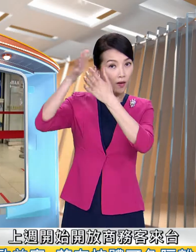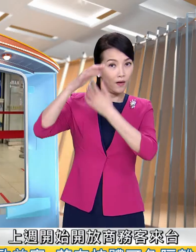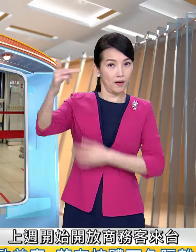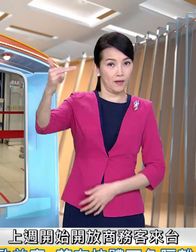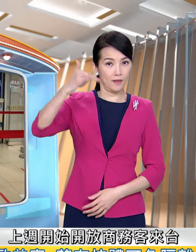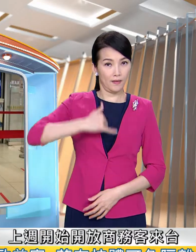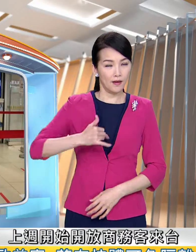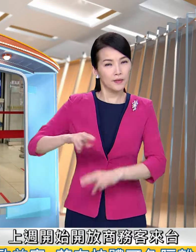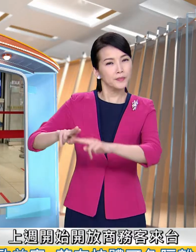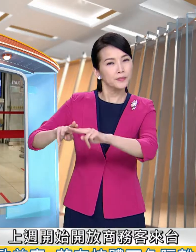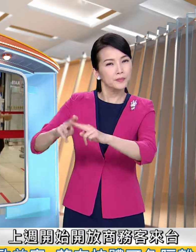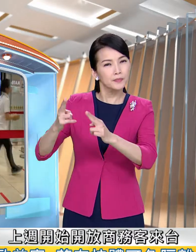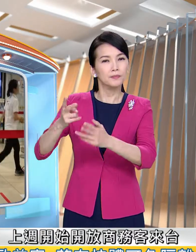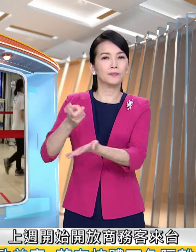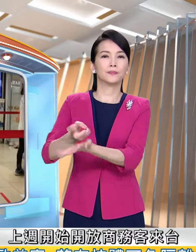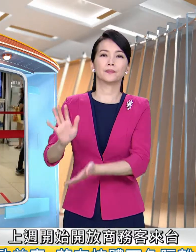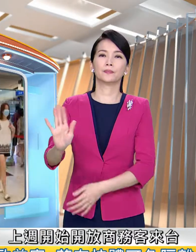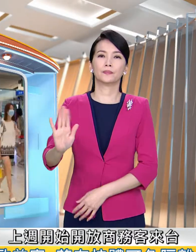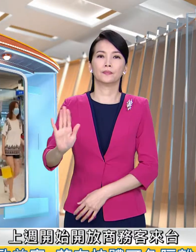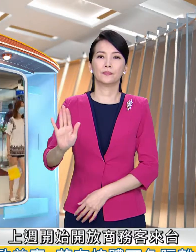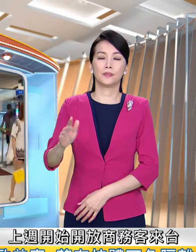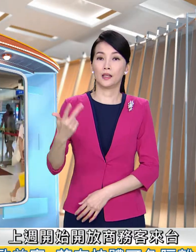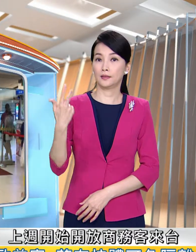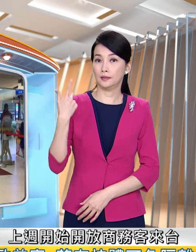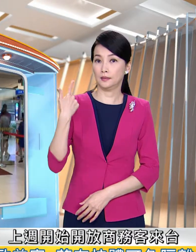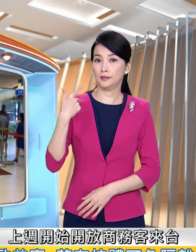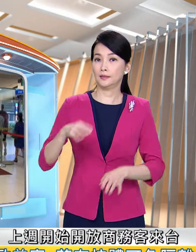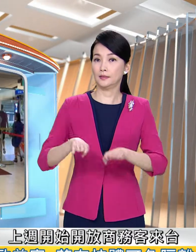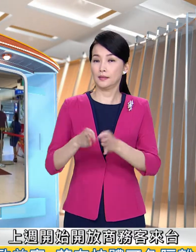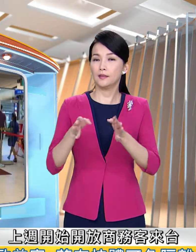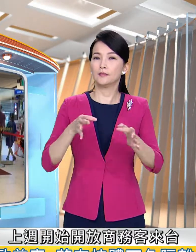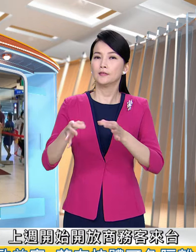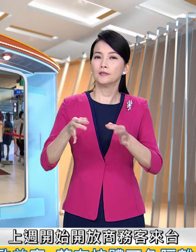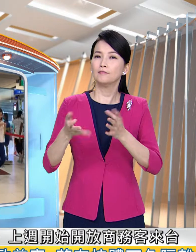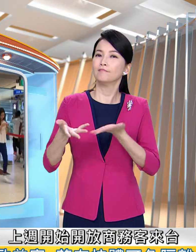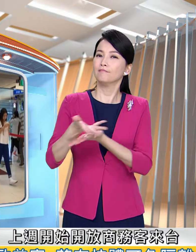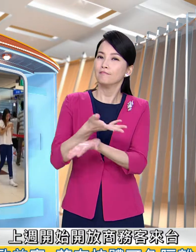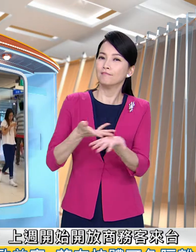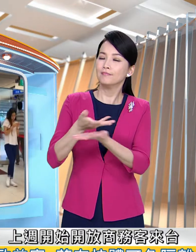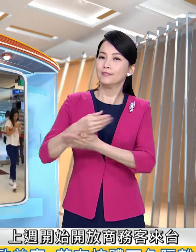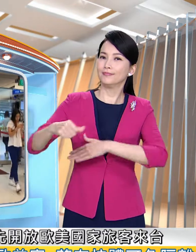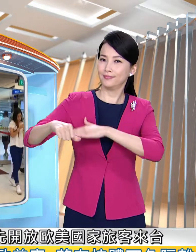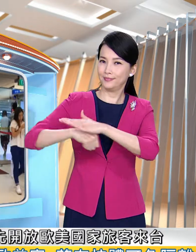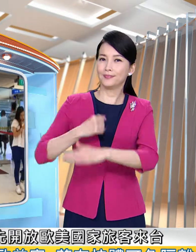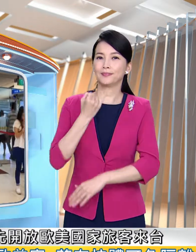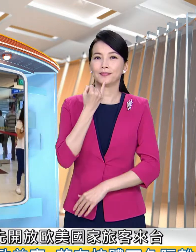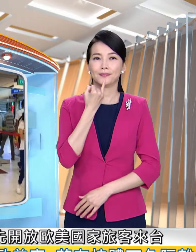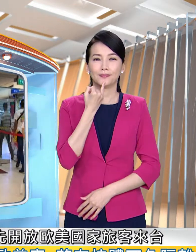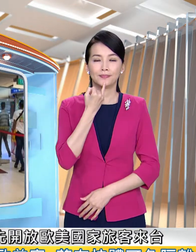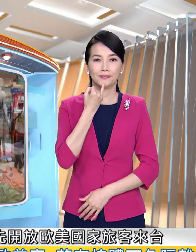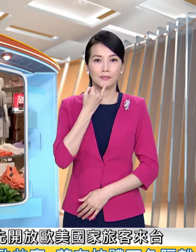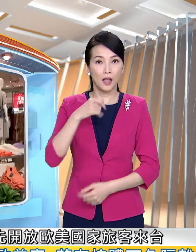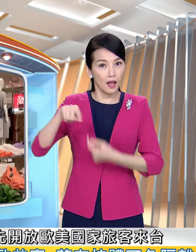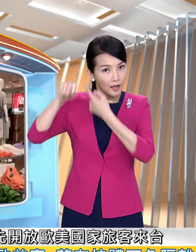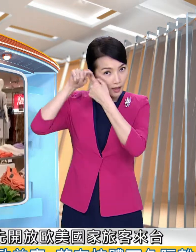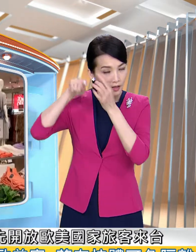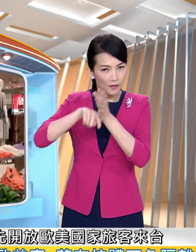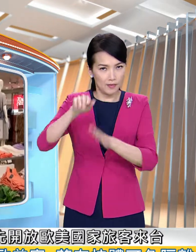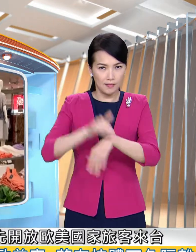我国边境为解封，上周开始开放了商务客来台，而有学者建议优先